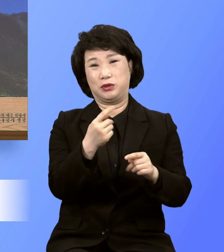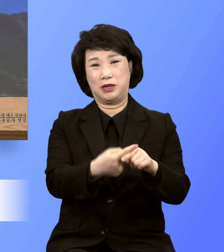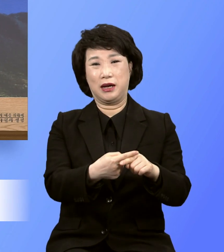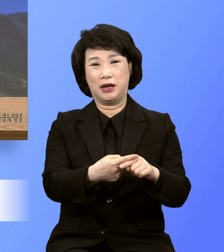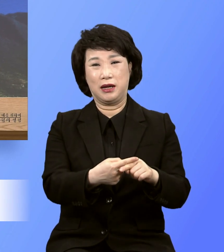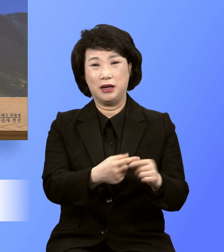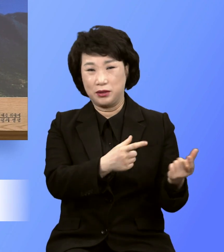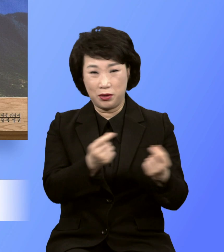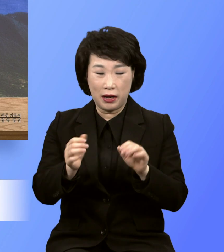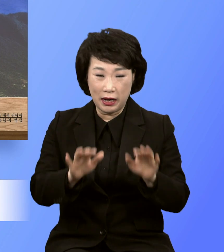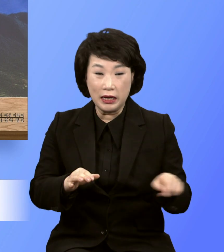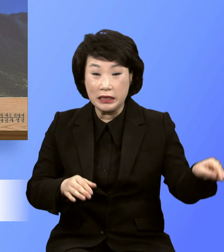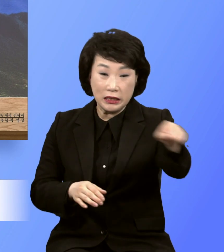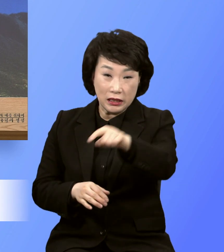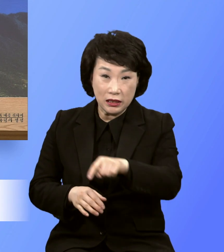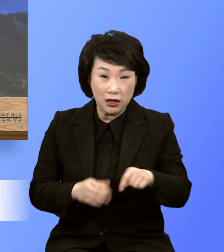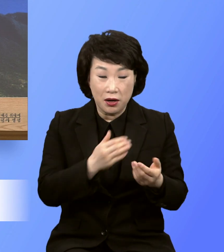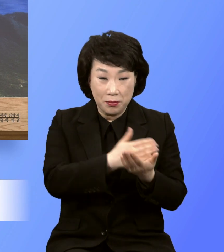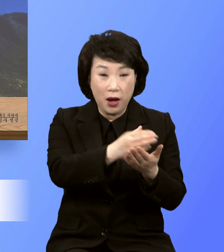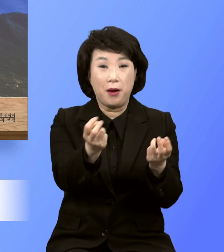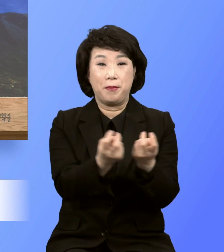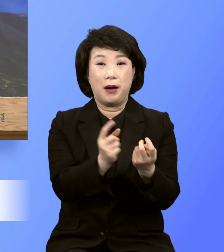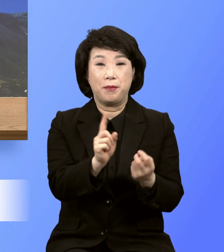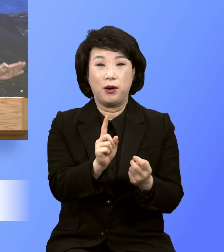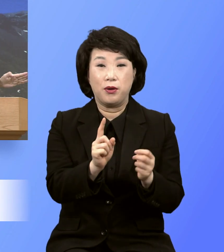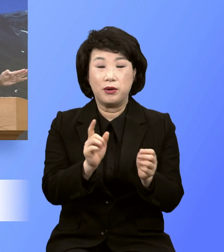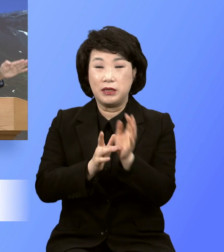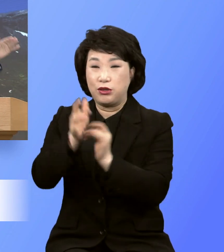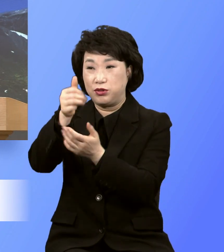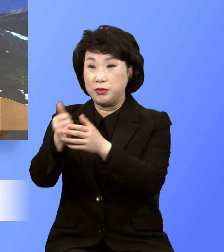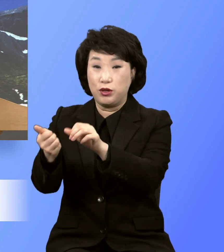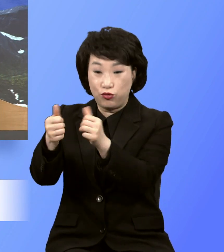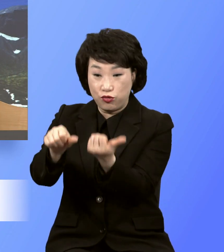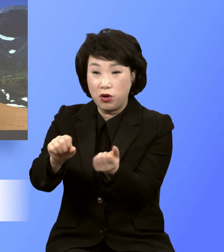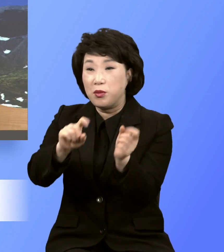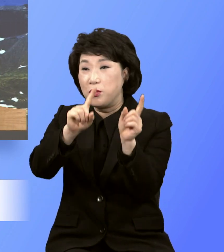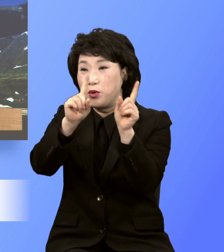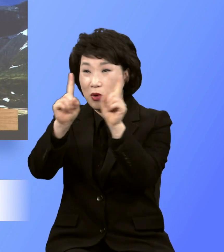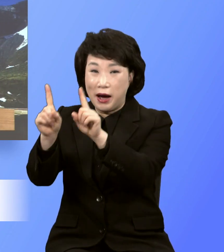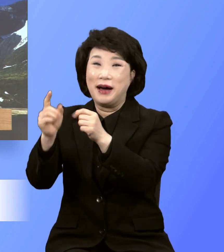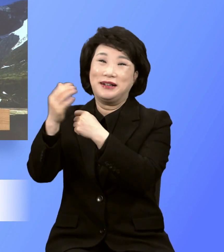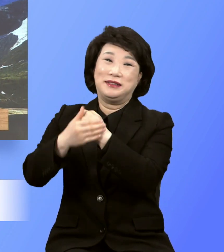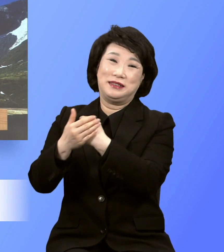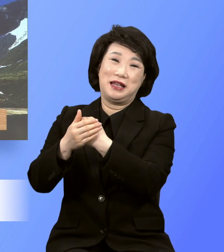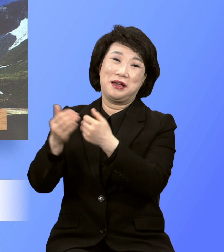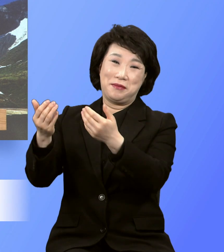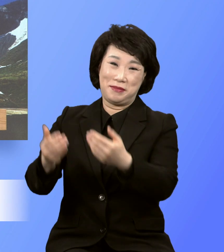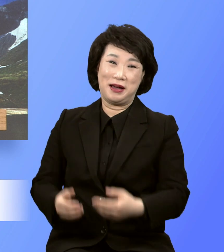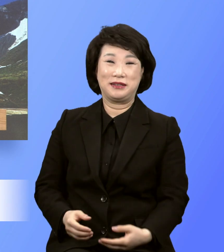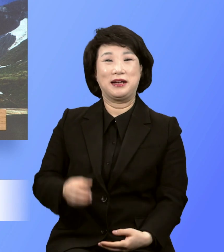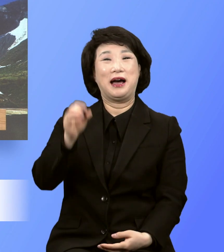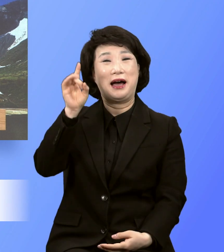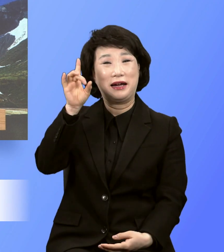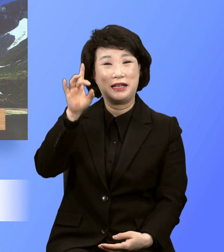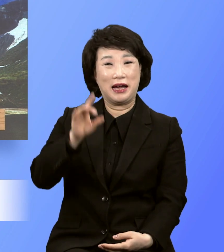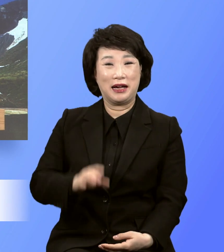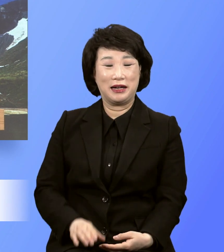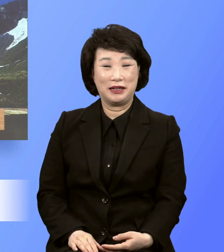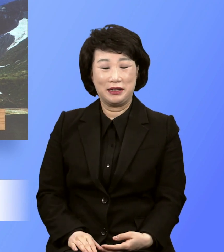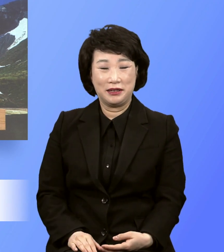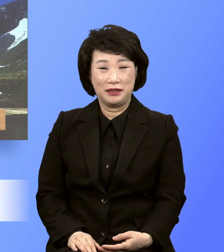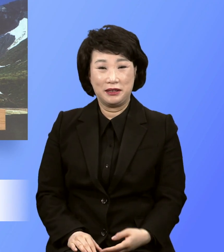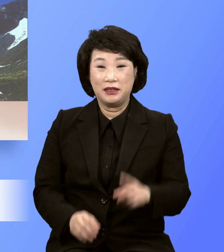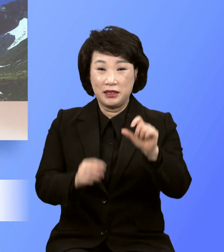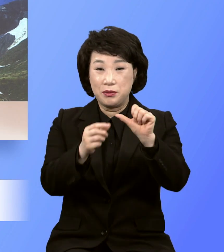것이니 이걸 멸하시는 길은 그가 죽으시고 부활의 은혜라 이 말입니다.